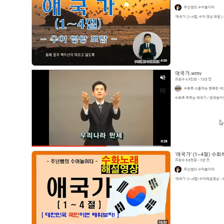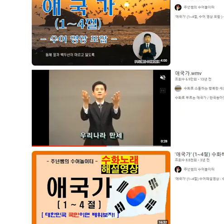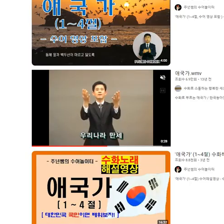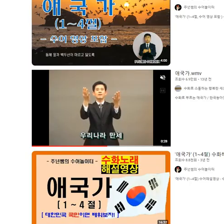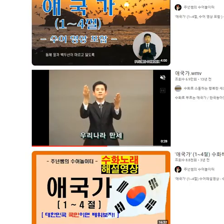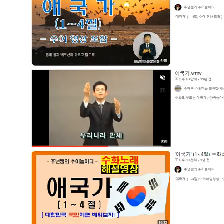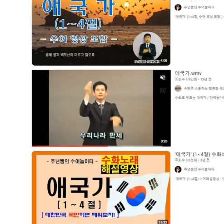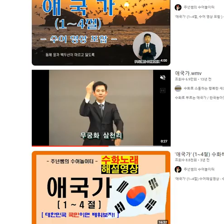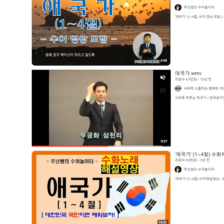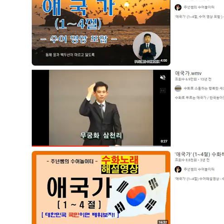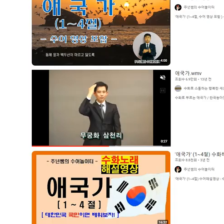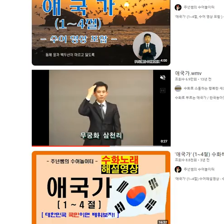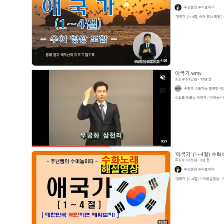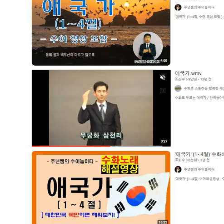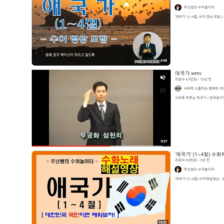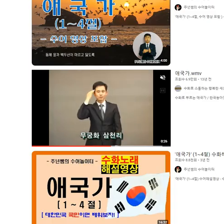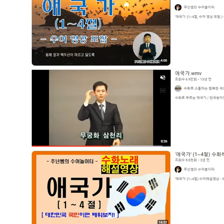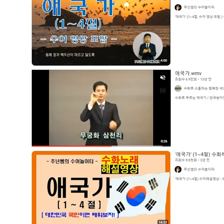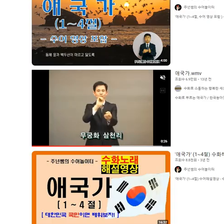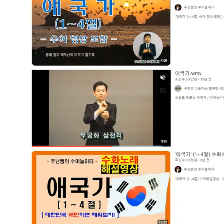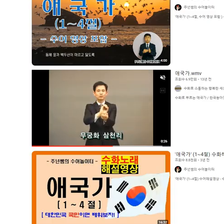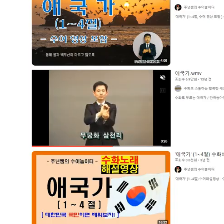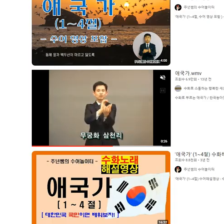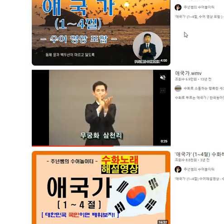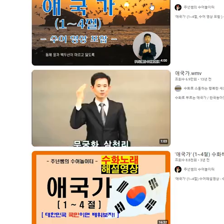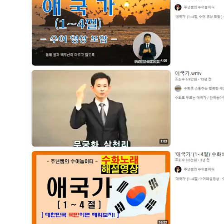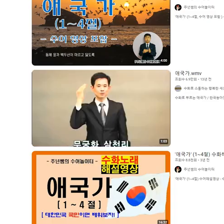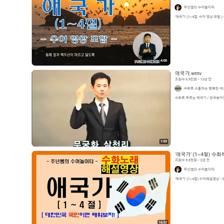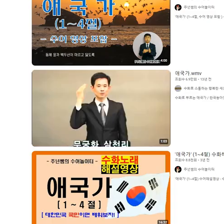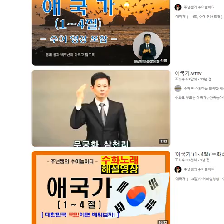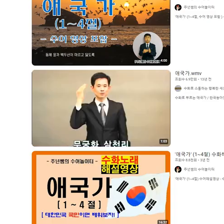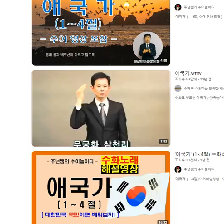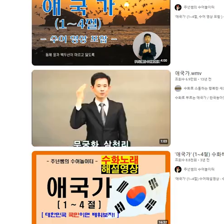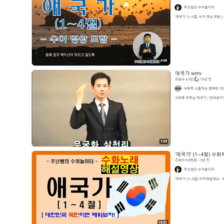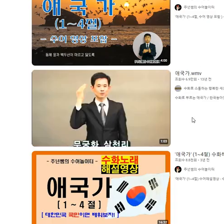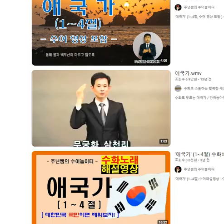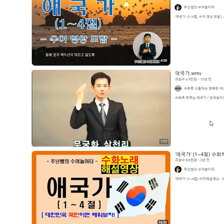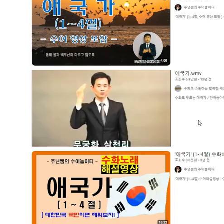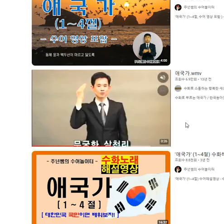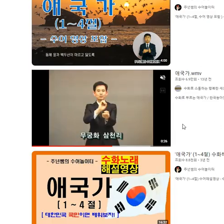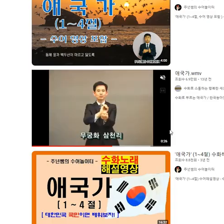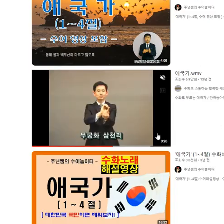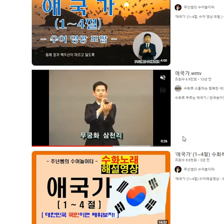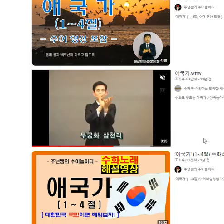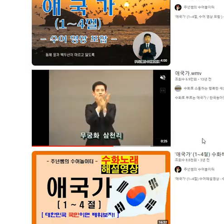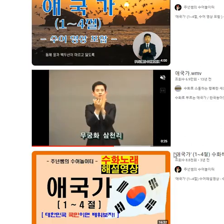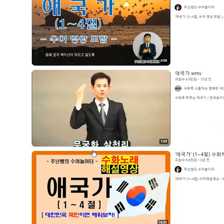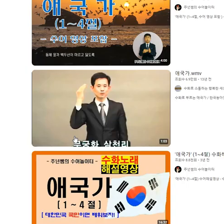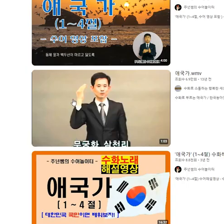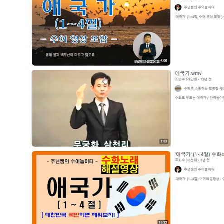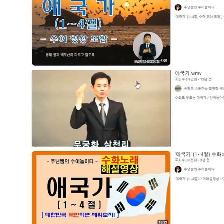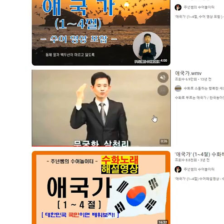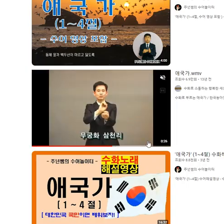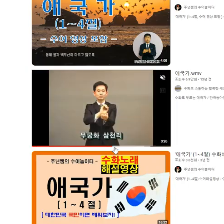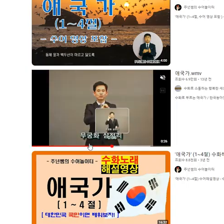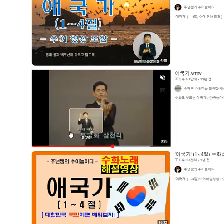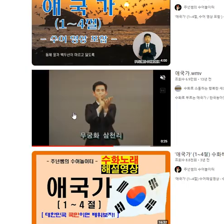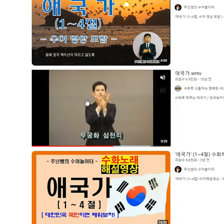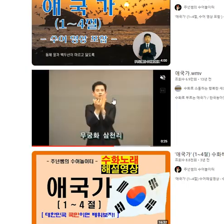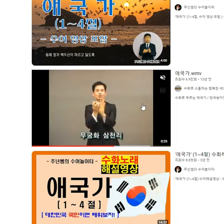그리고 나서 이제 그 이게 지금 뭐 설명드리겠지만